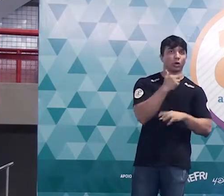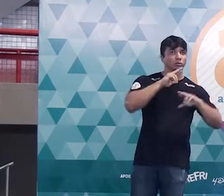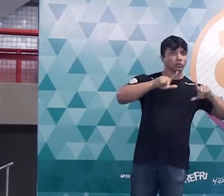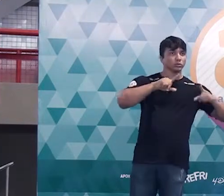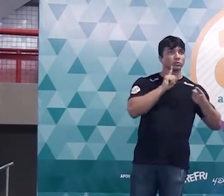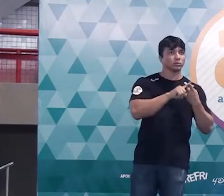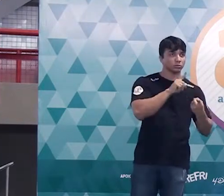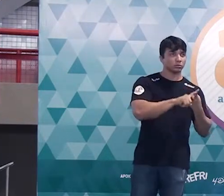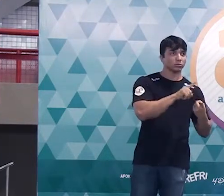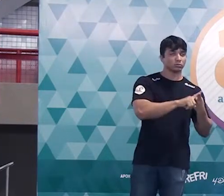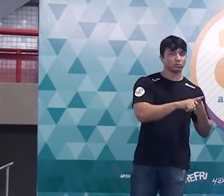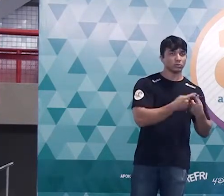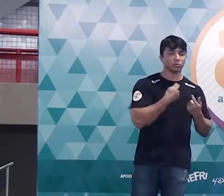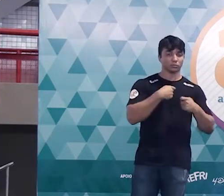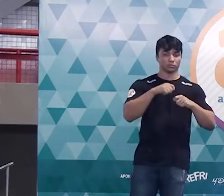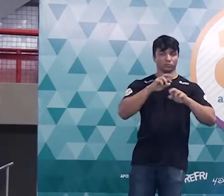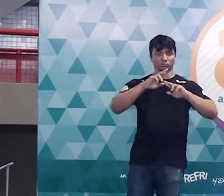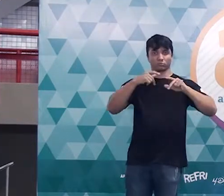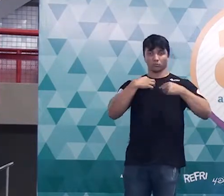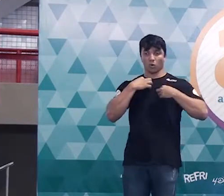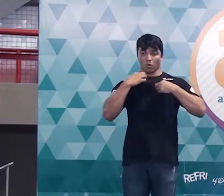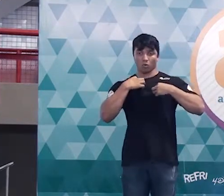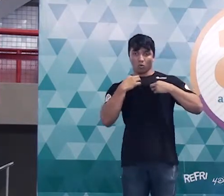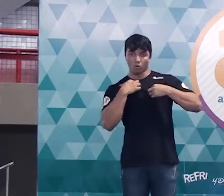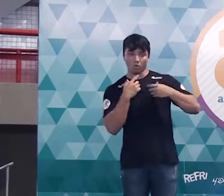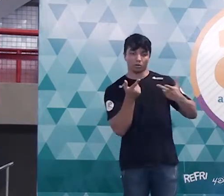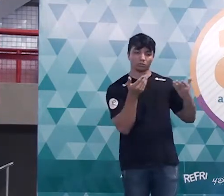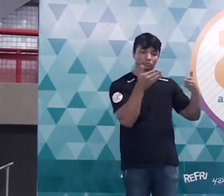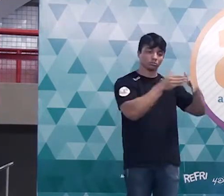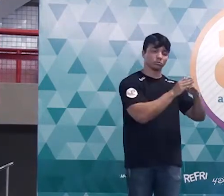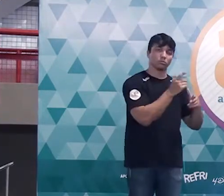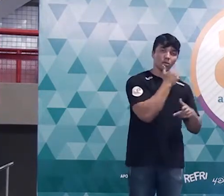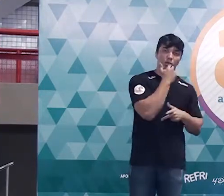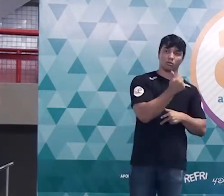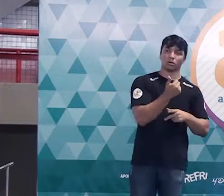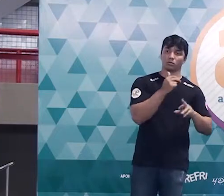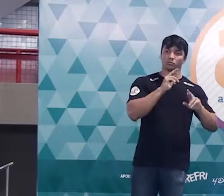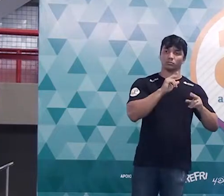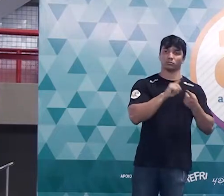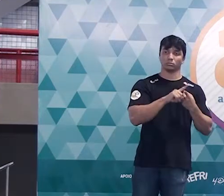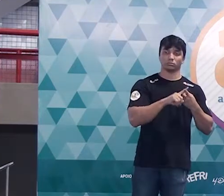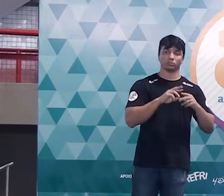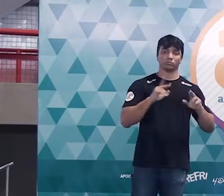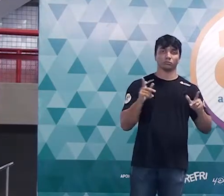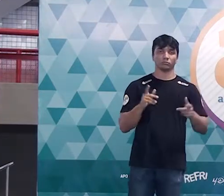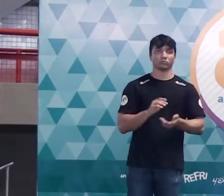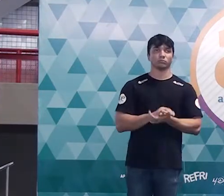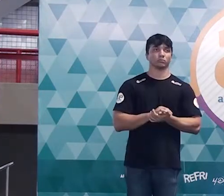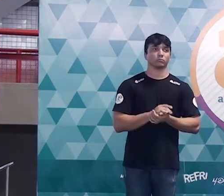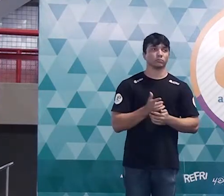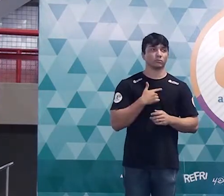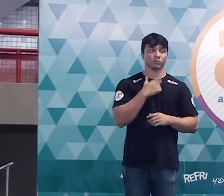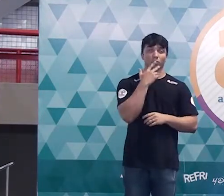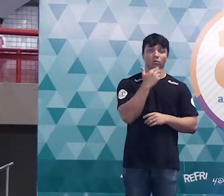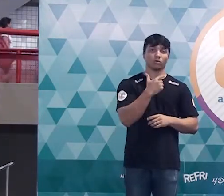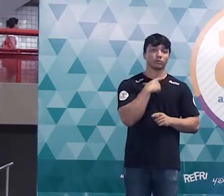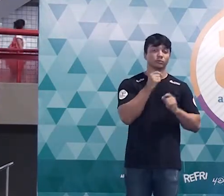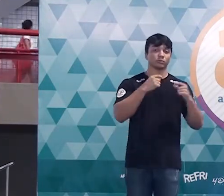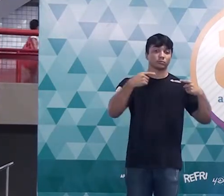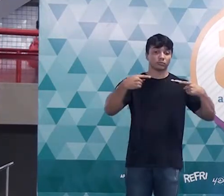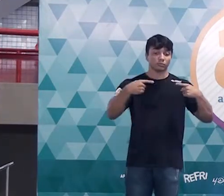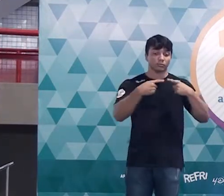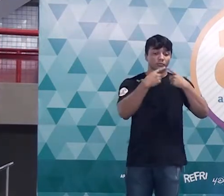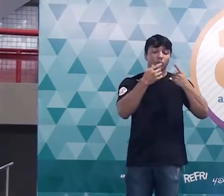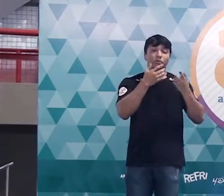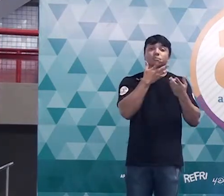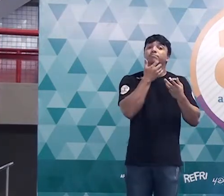para cada situação existe uma roupa, existe também uma linguagem. Essa linguagem vai depender muito